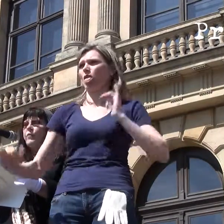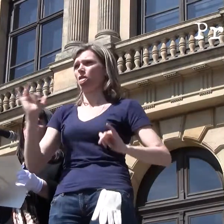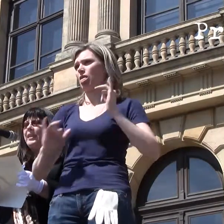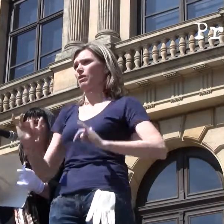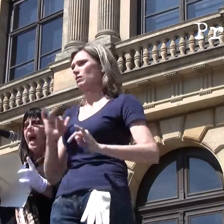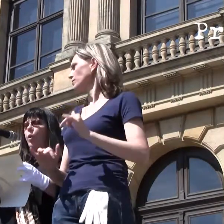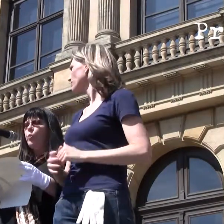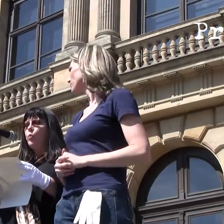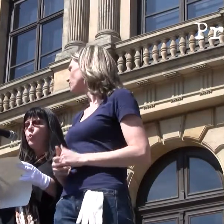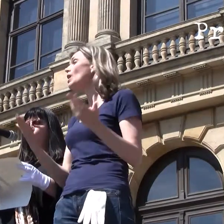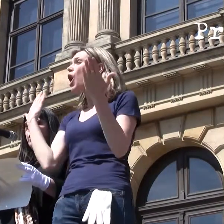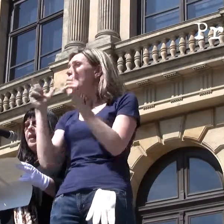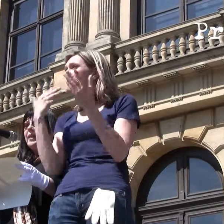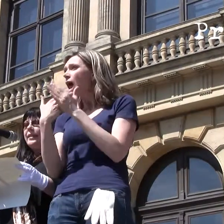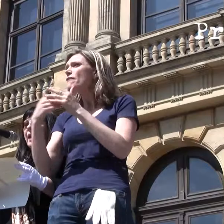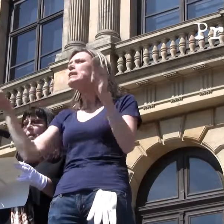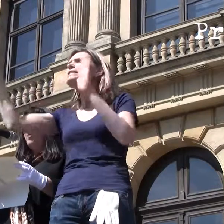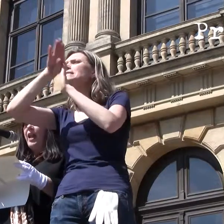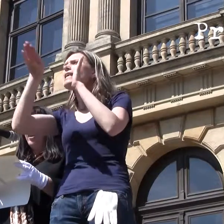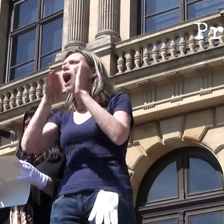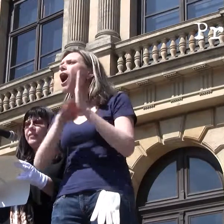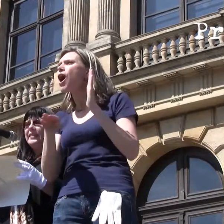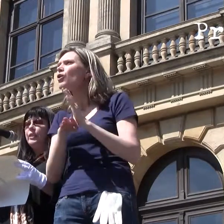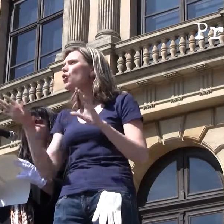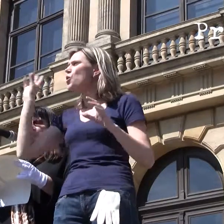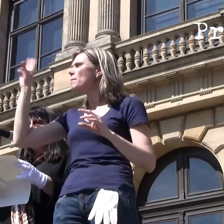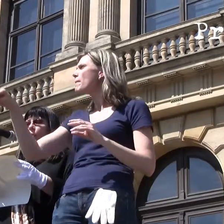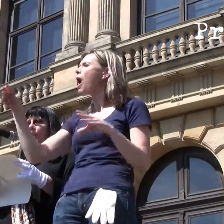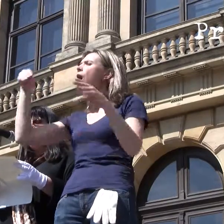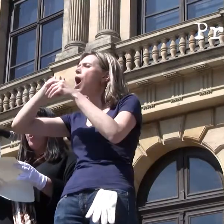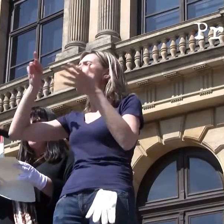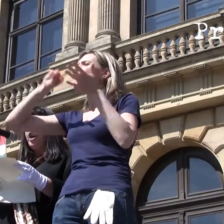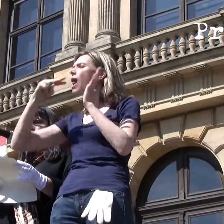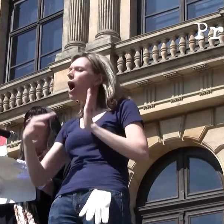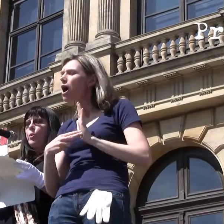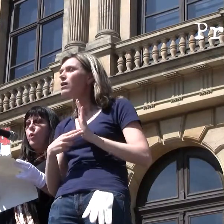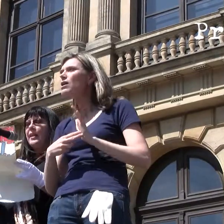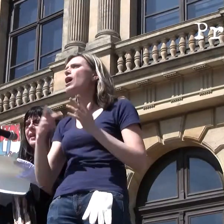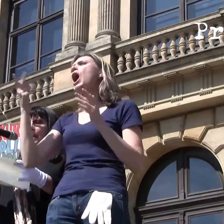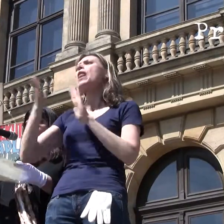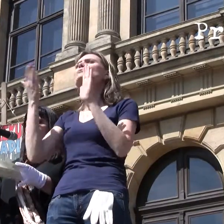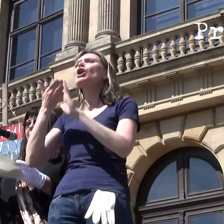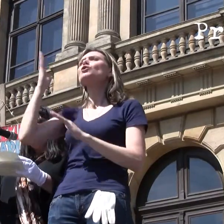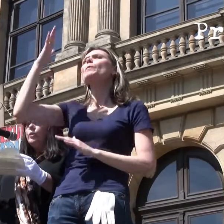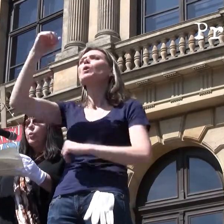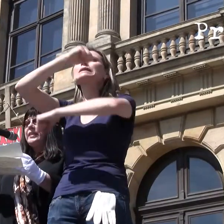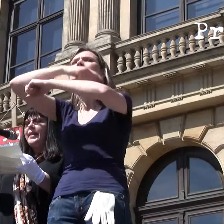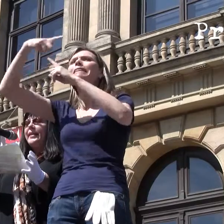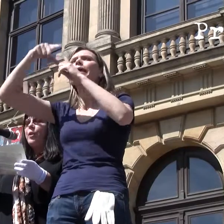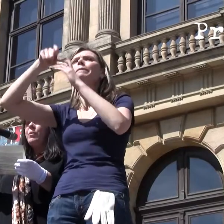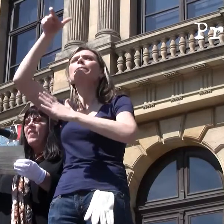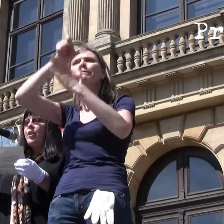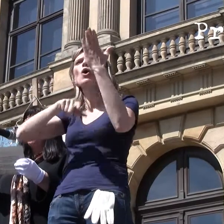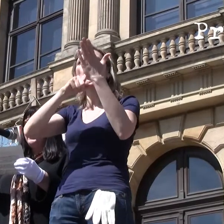Návrhy reformních zákonů je mimo dalšího smyslu uvedeno i to, že průkaz ZTP